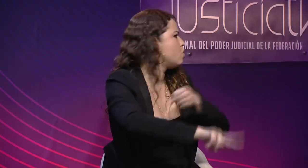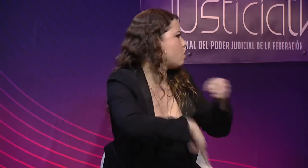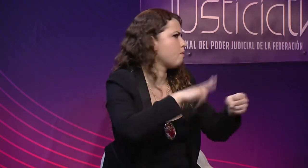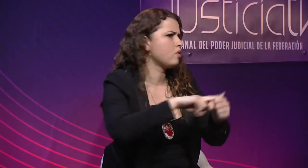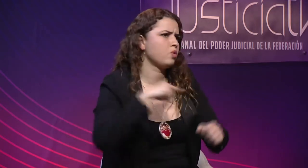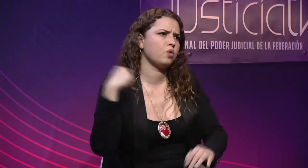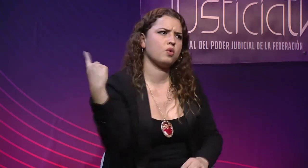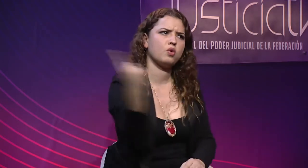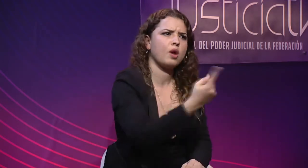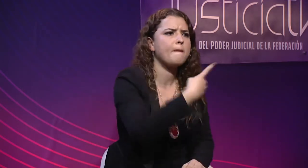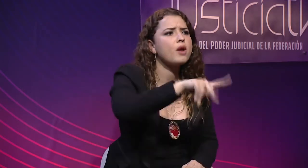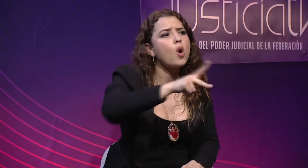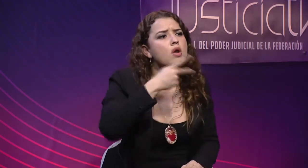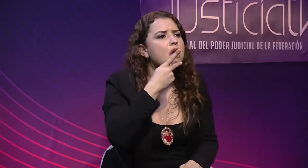para conocer otra realidad.